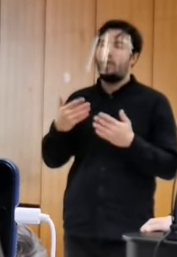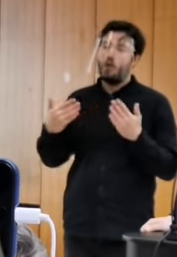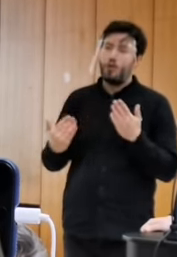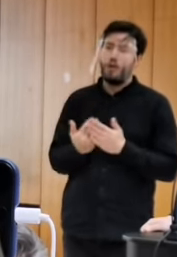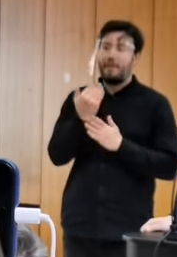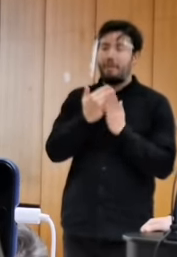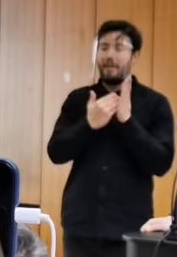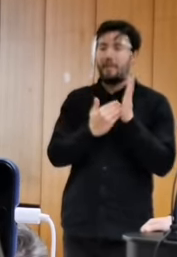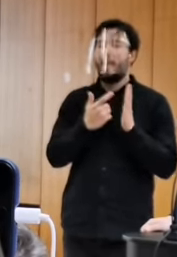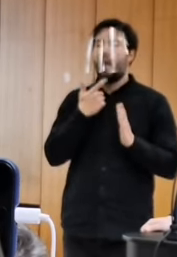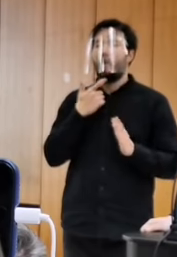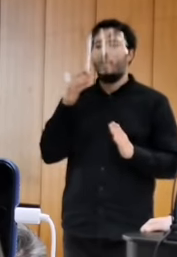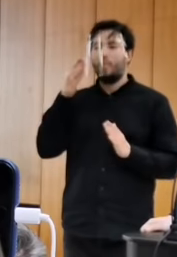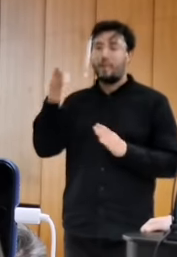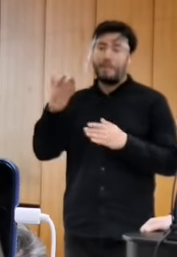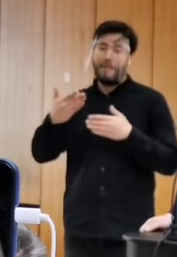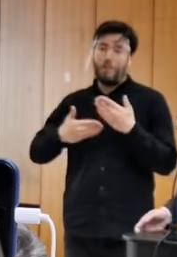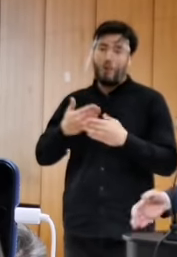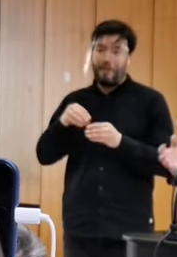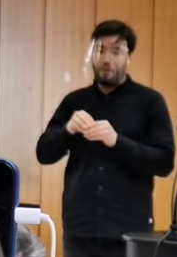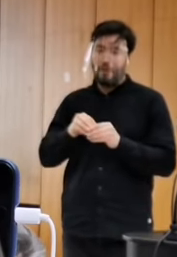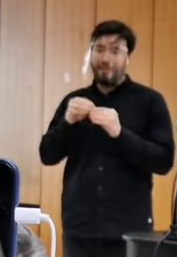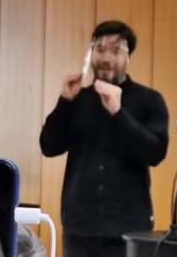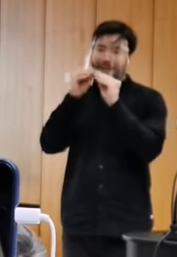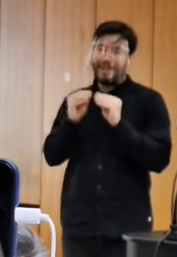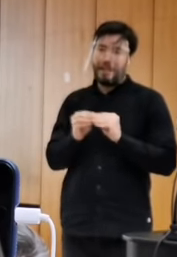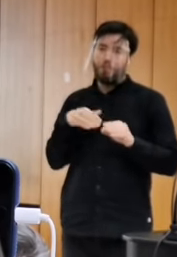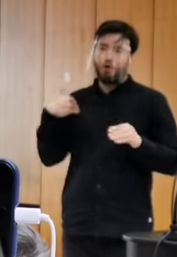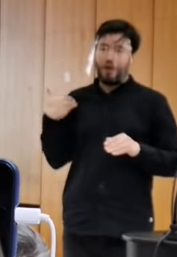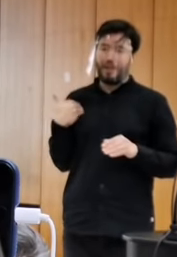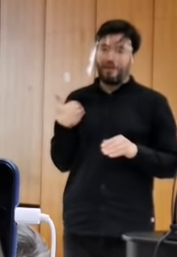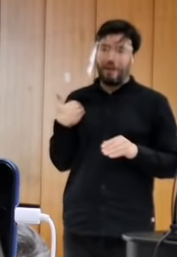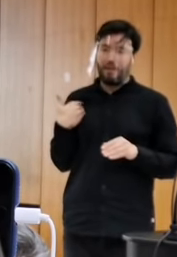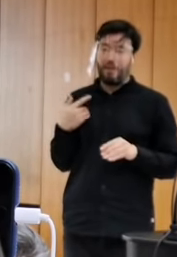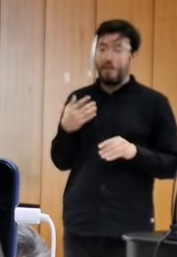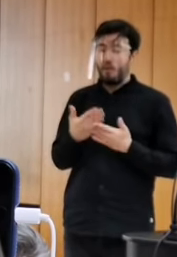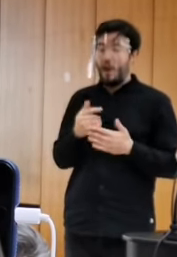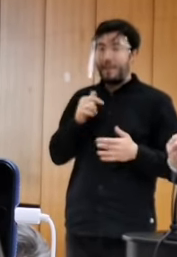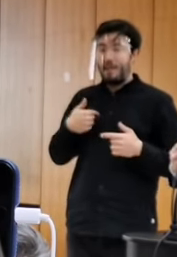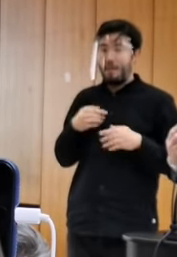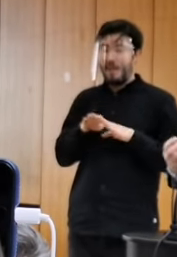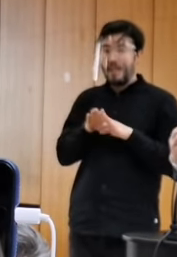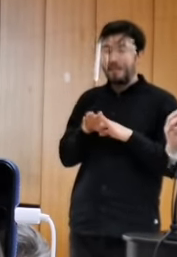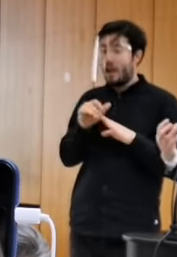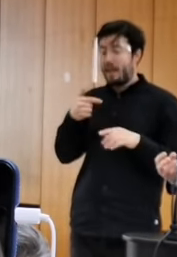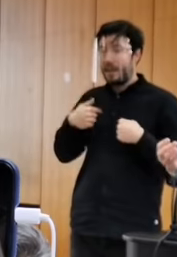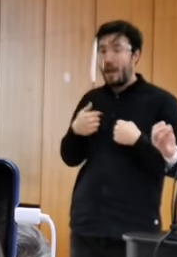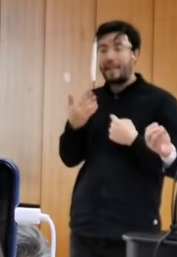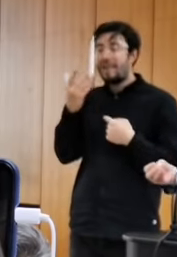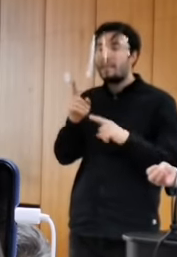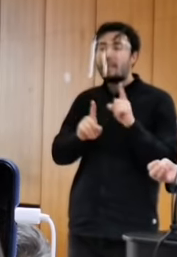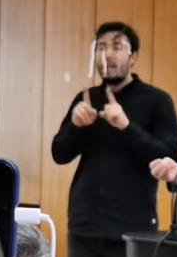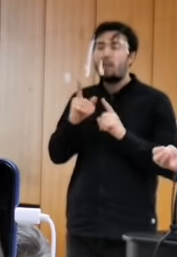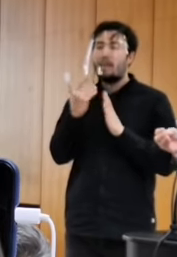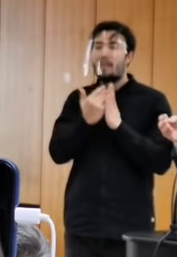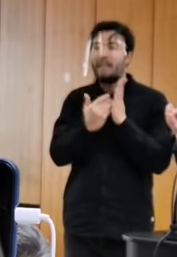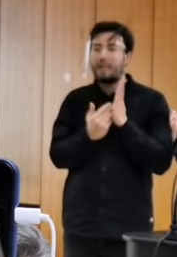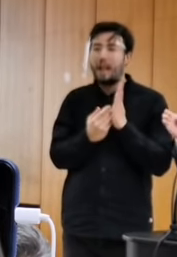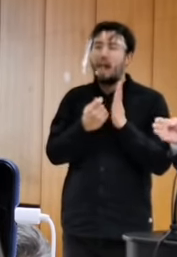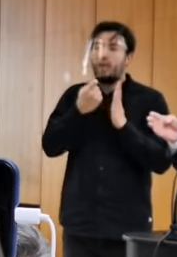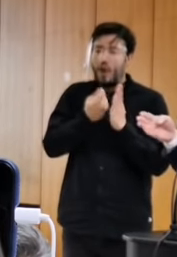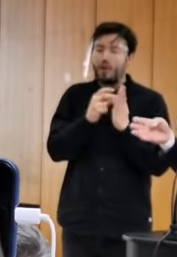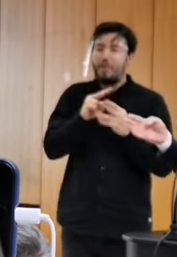ako budeme fungovať v rámci školstva, pretože ani my na ministerstve a ani ja neviem niektoré pravidlá úplne realizovať v